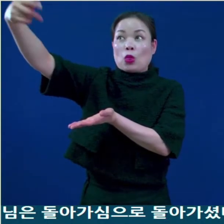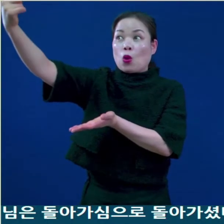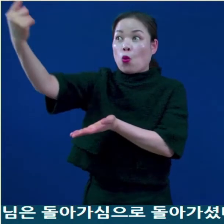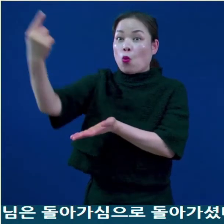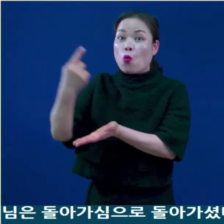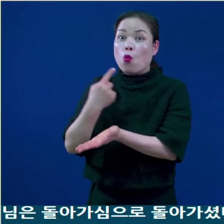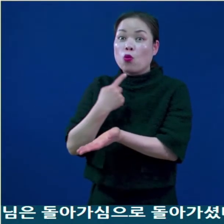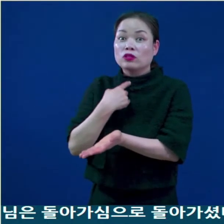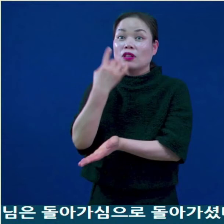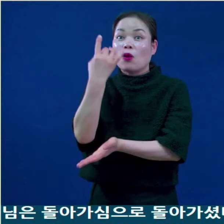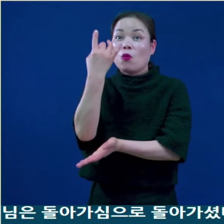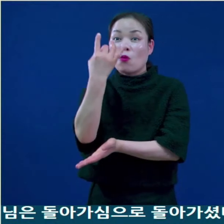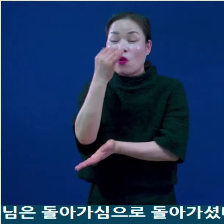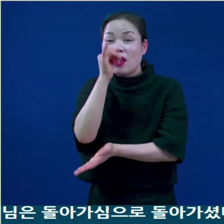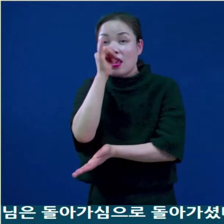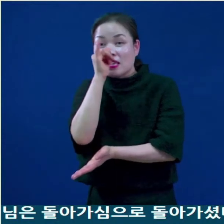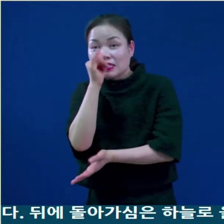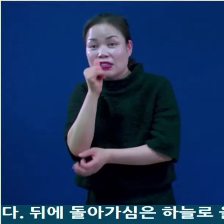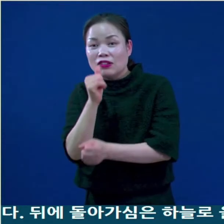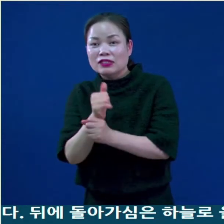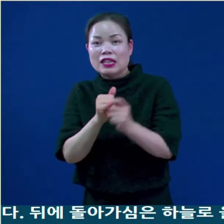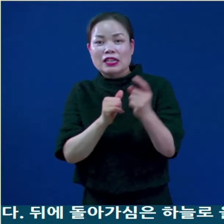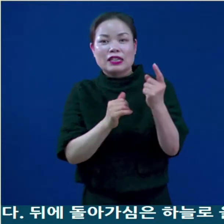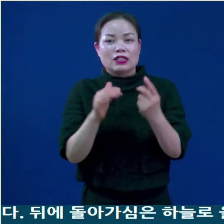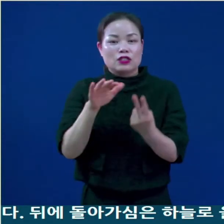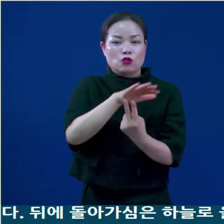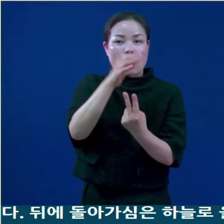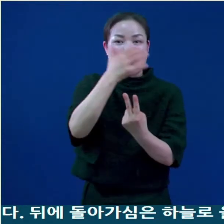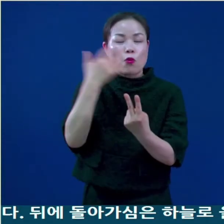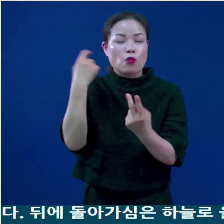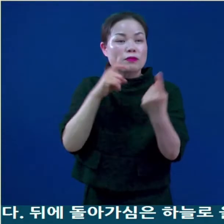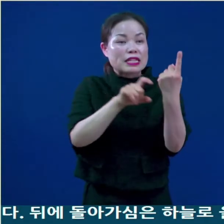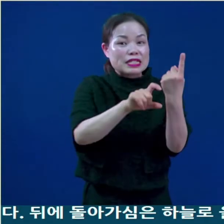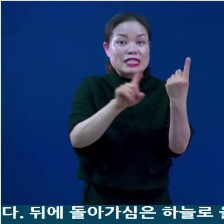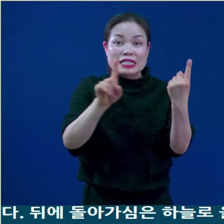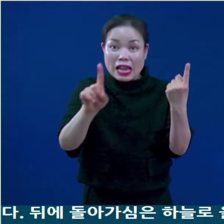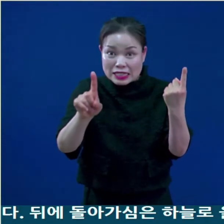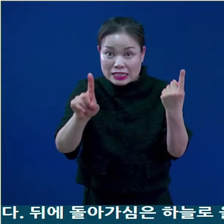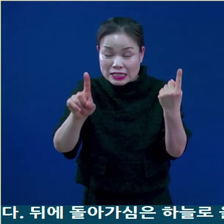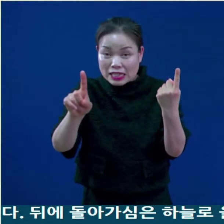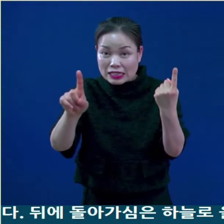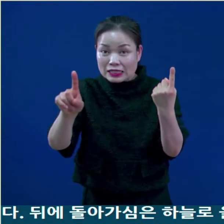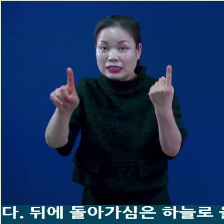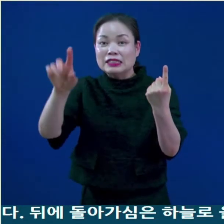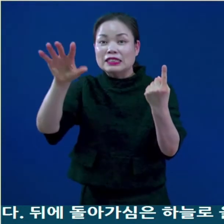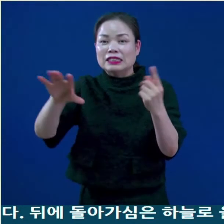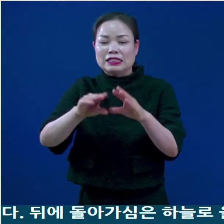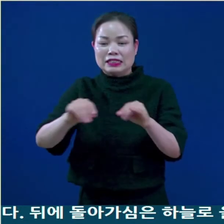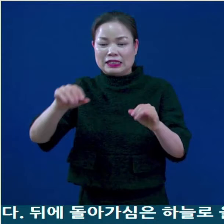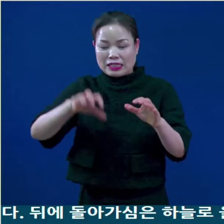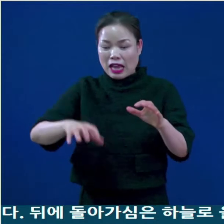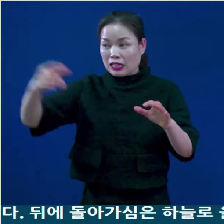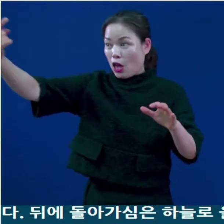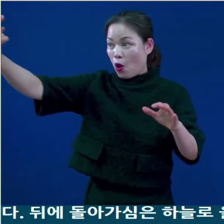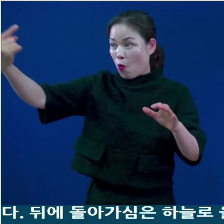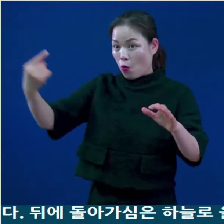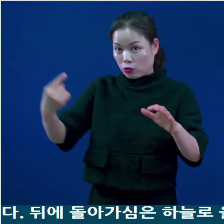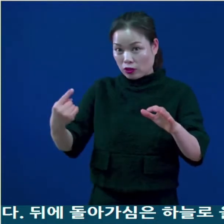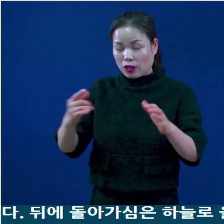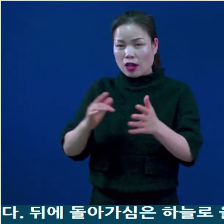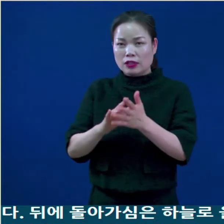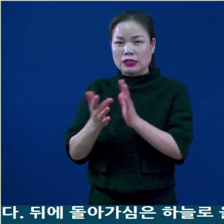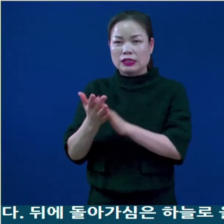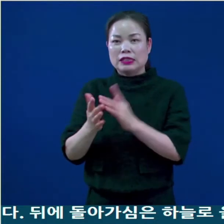오셨던, 원래 있었던 요한복음 1장 1절에서 선포된 그 자리로, 이 땅에 오셨던 1장